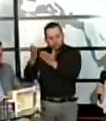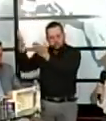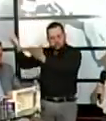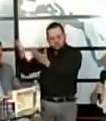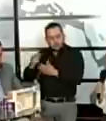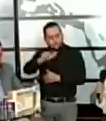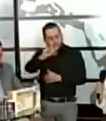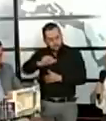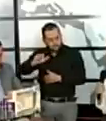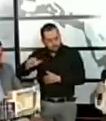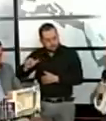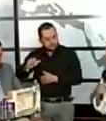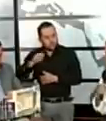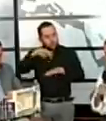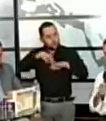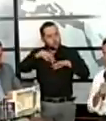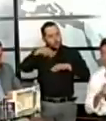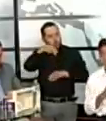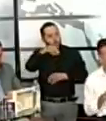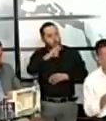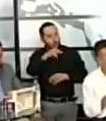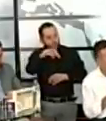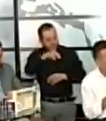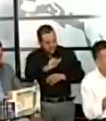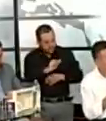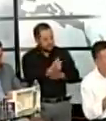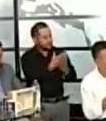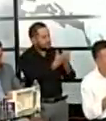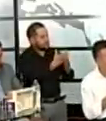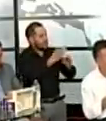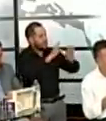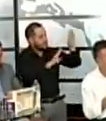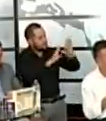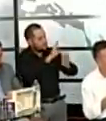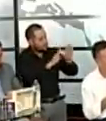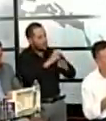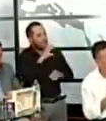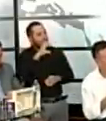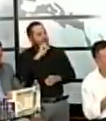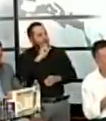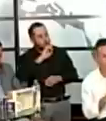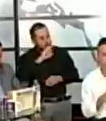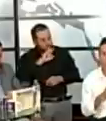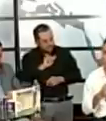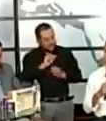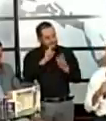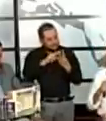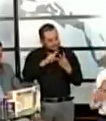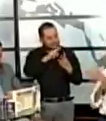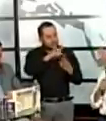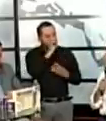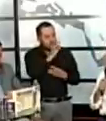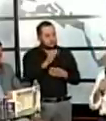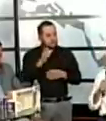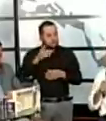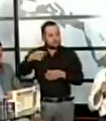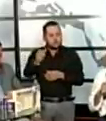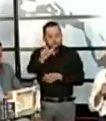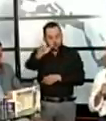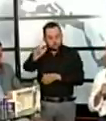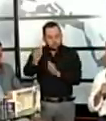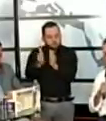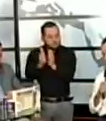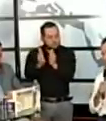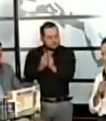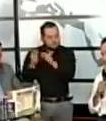saludo. Noreña Edison, a los candidatos, Carolina, Carlos Alfredo, a todos los